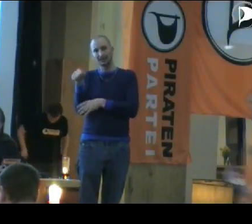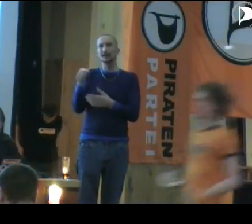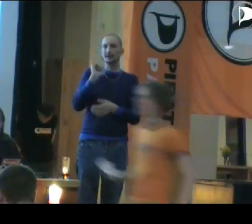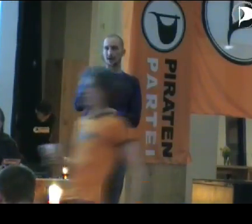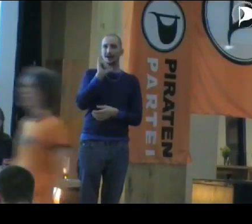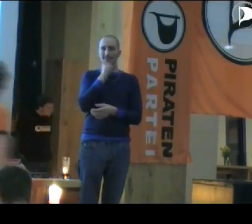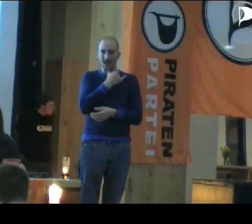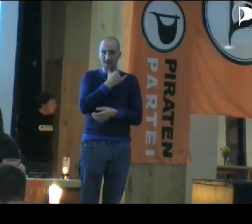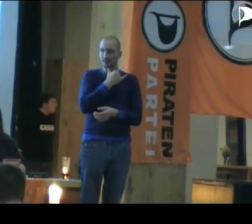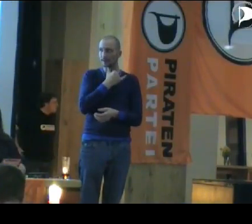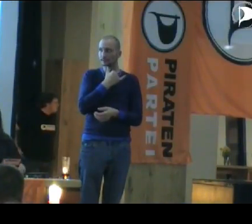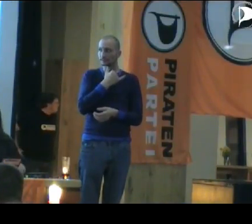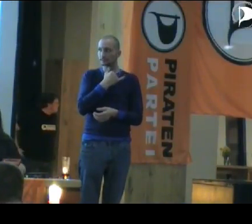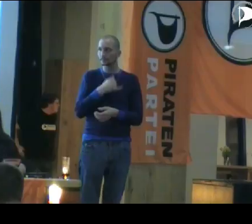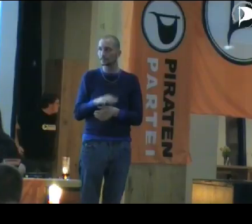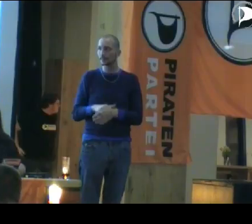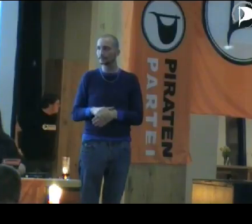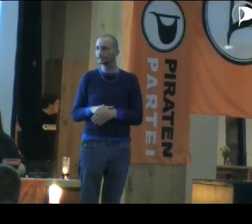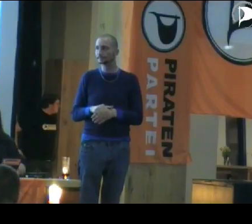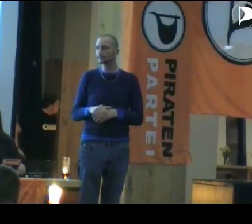pleister seine fans ans publikum